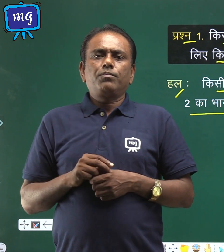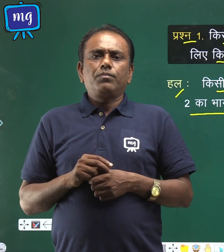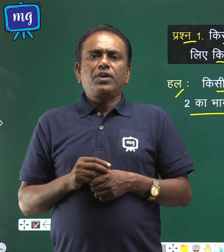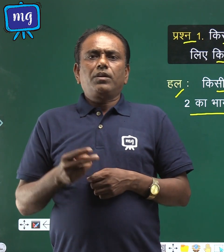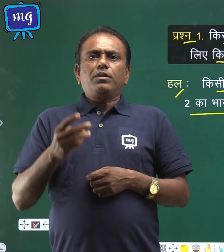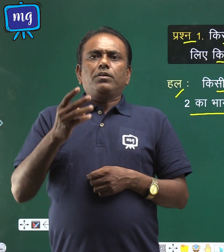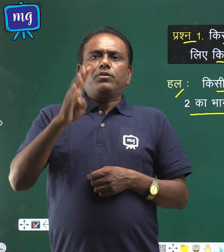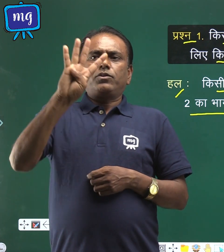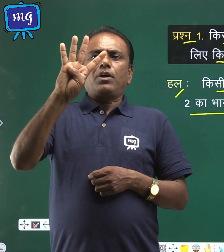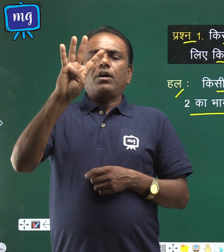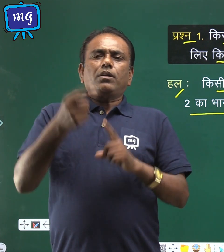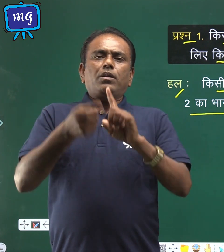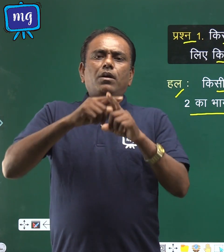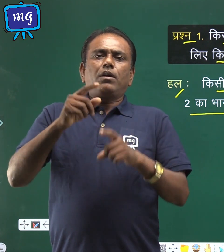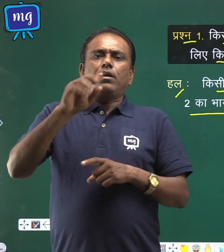4 का आधा